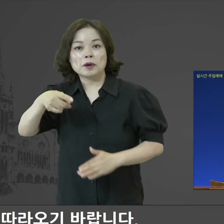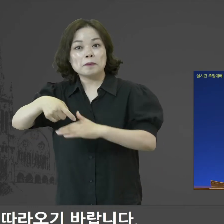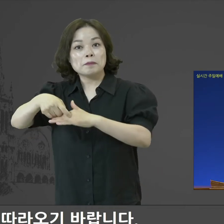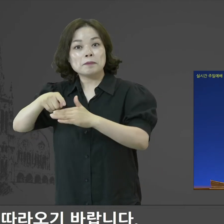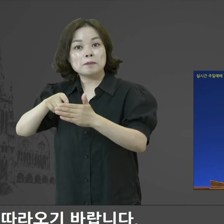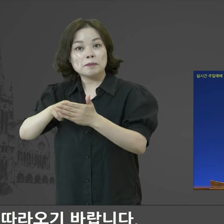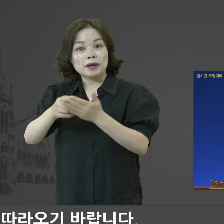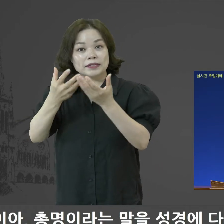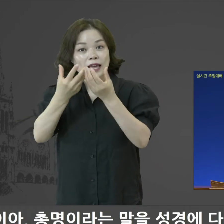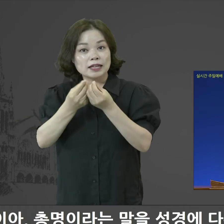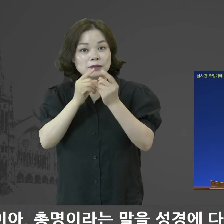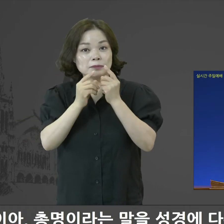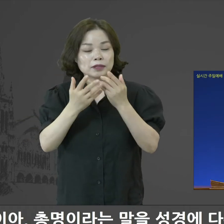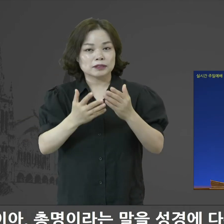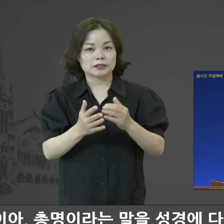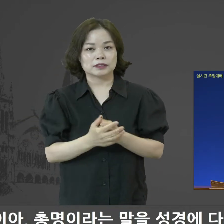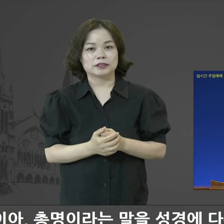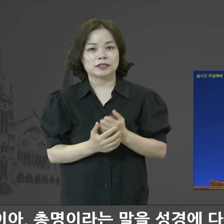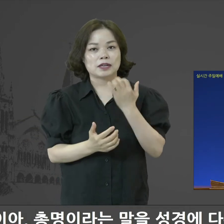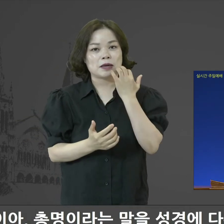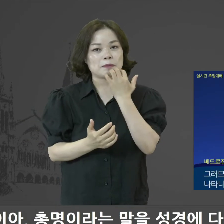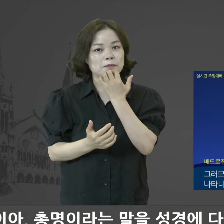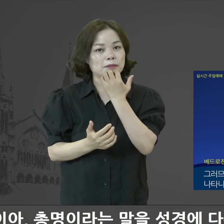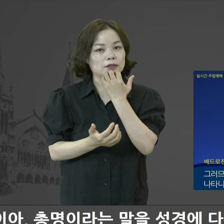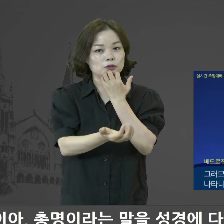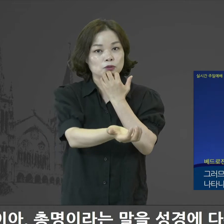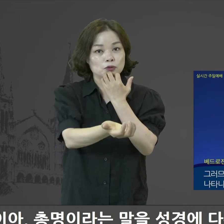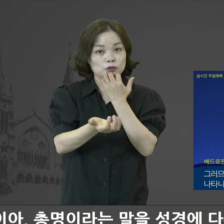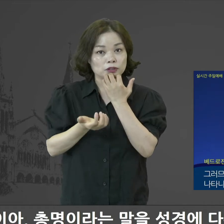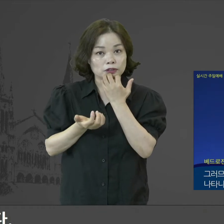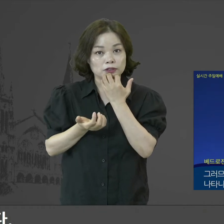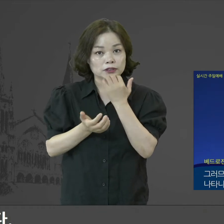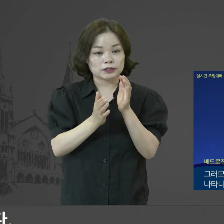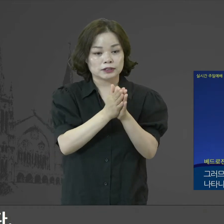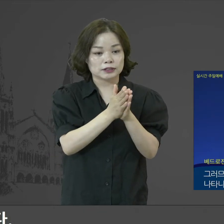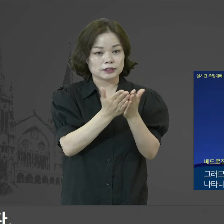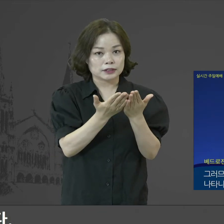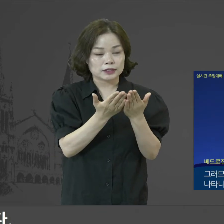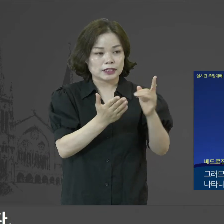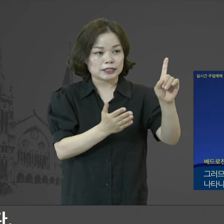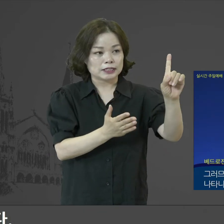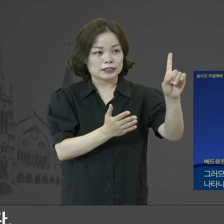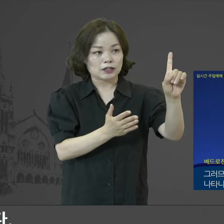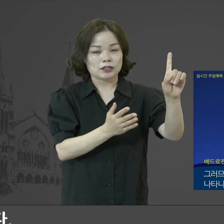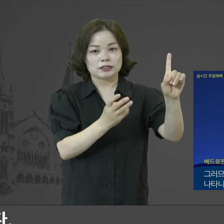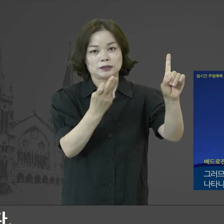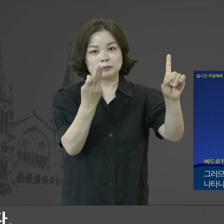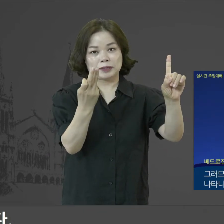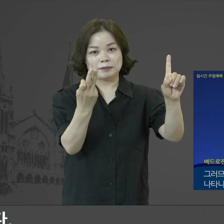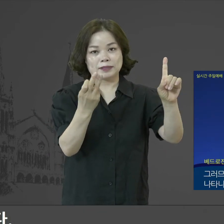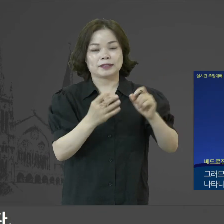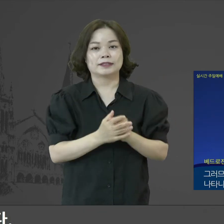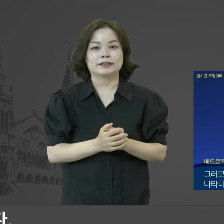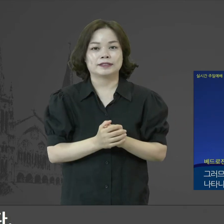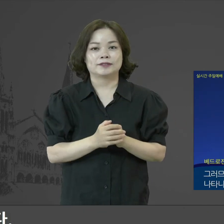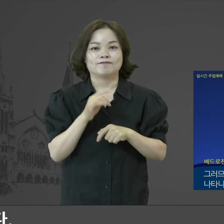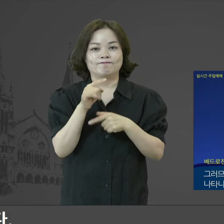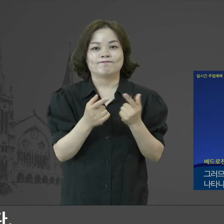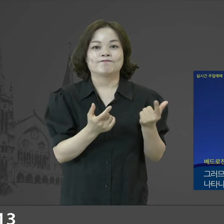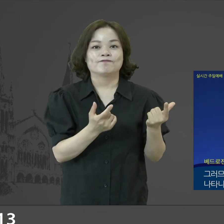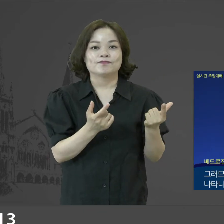예를 보여드릴게요. 베드로전서 1장 13절. 베드로전서 1장 13절 같이 한번